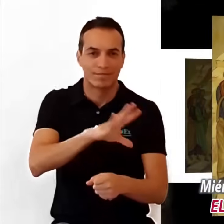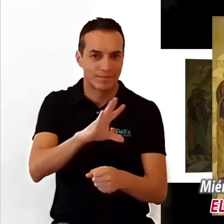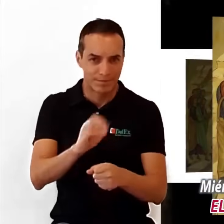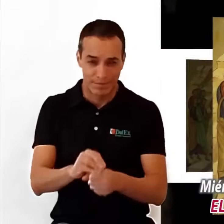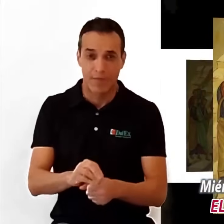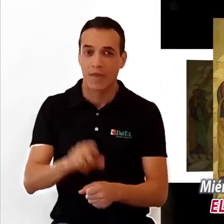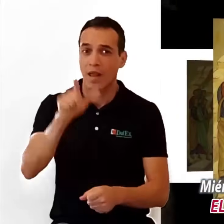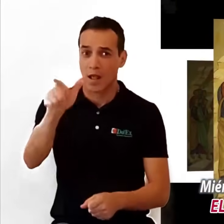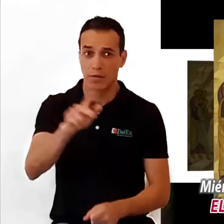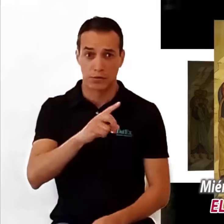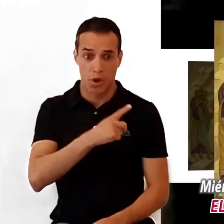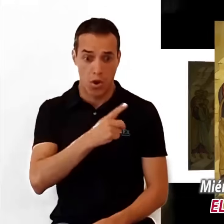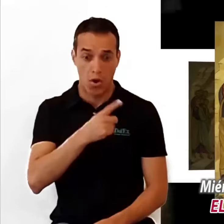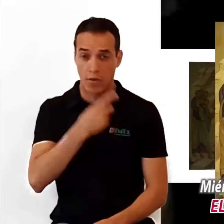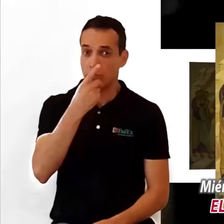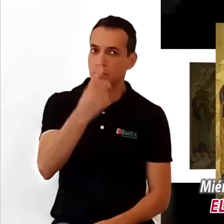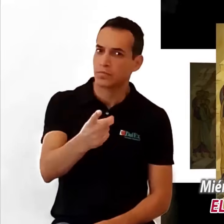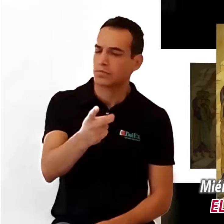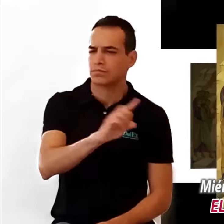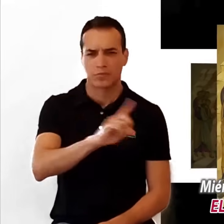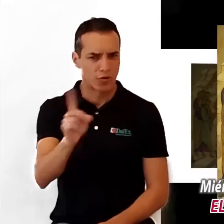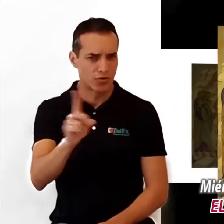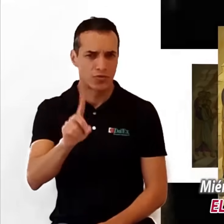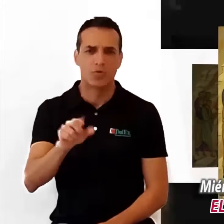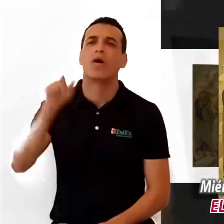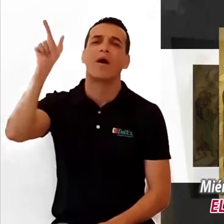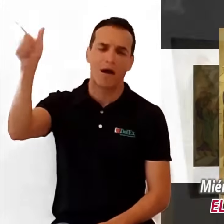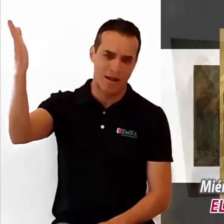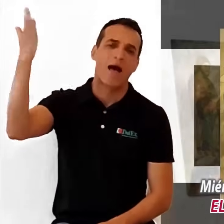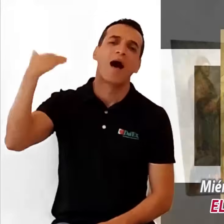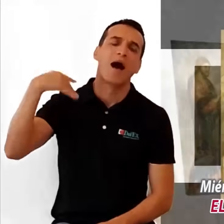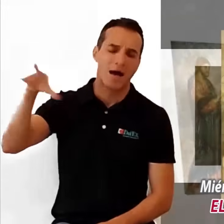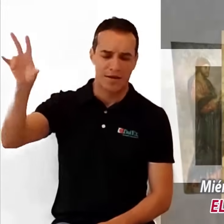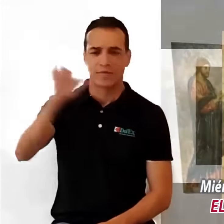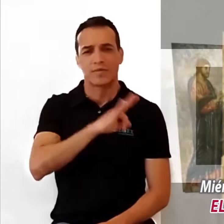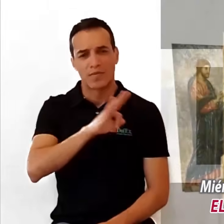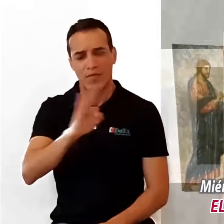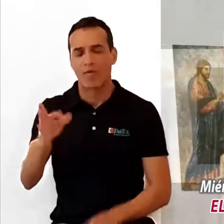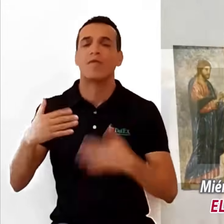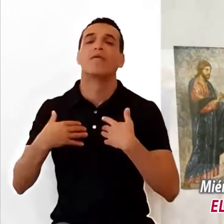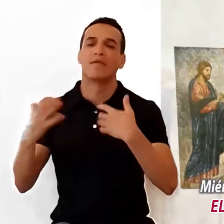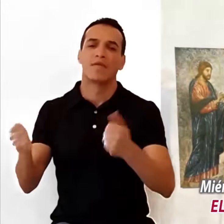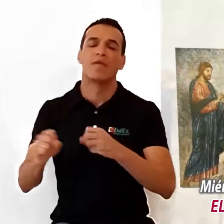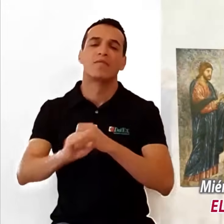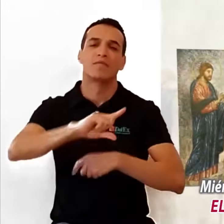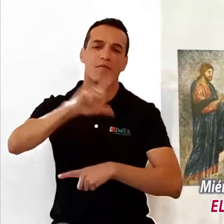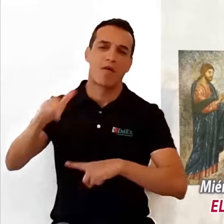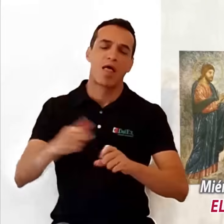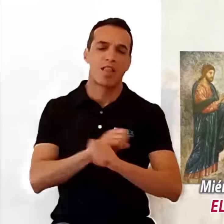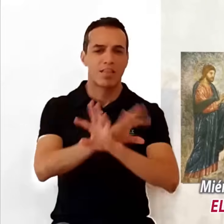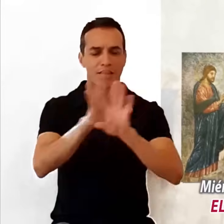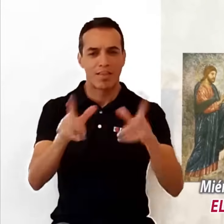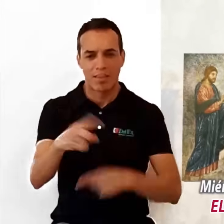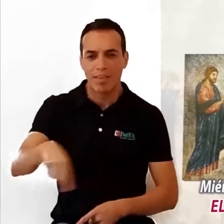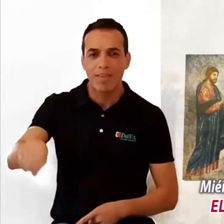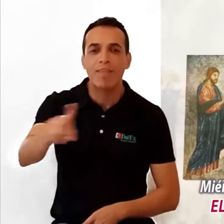haya oído y les anunciará las cosas que van a suceder. Él me glorificará,